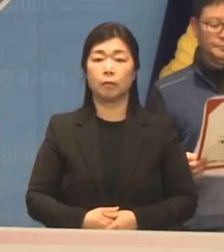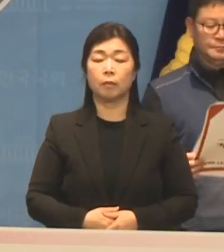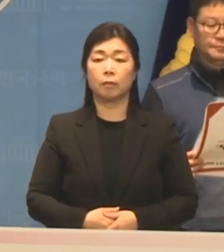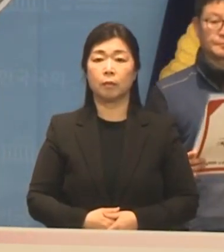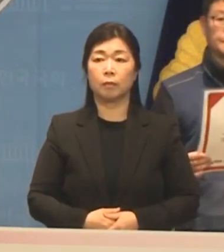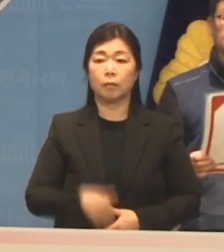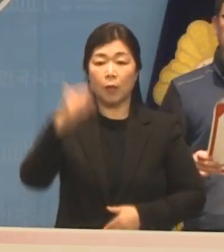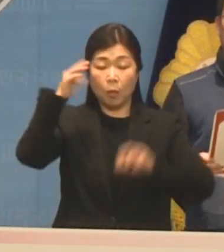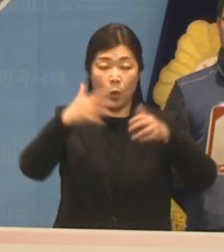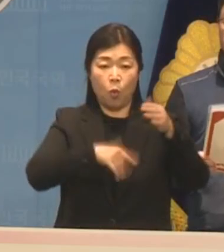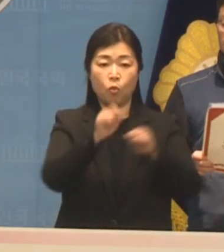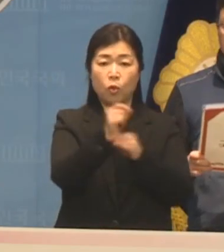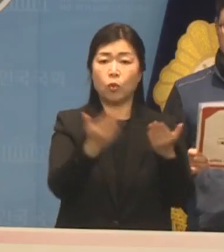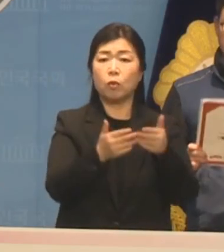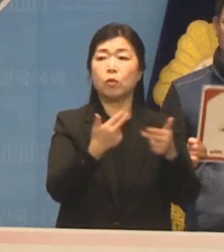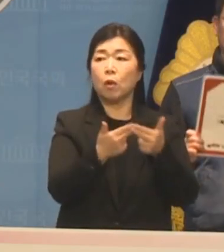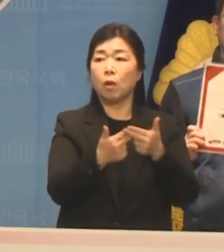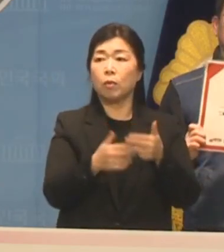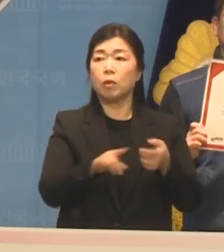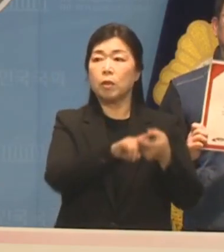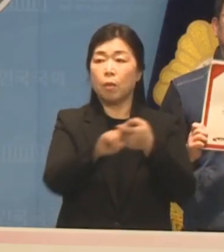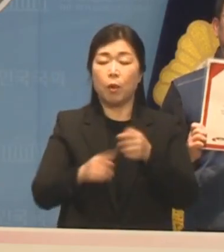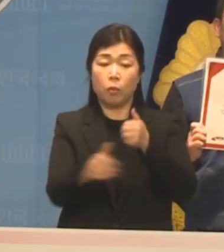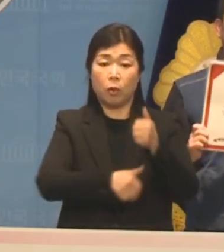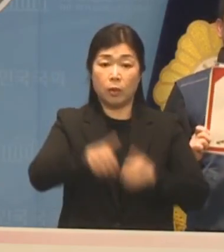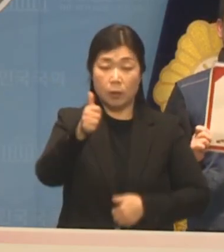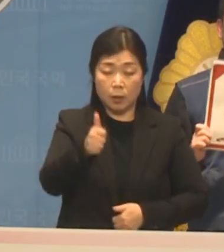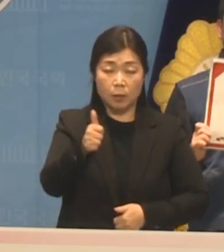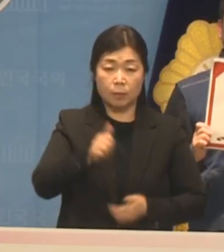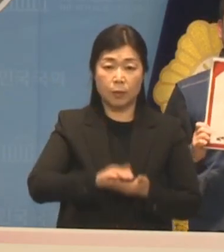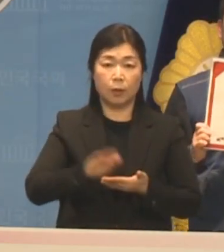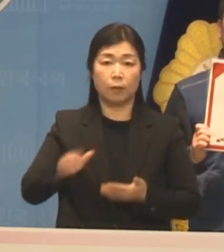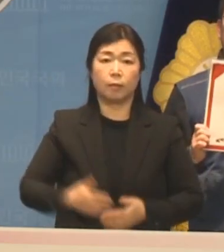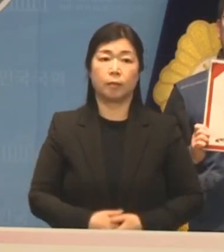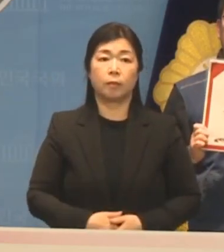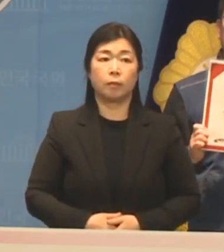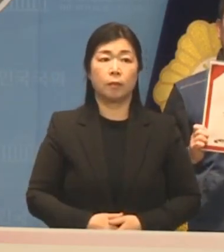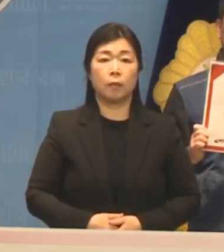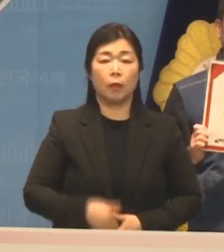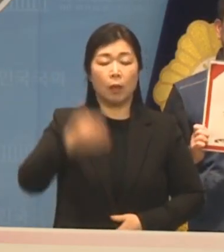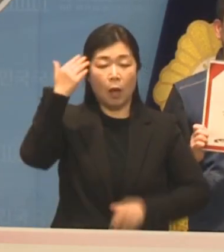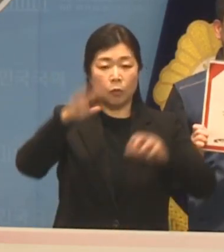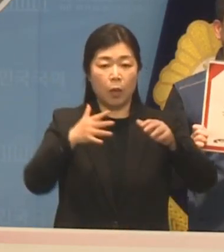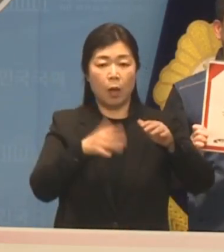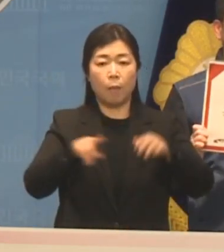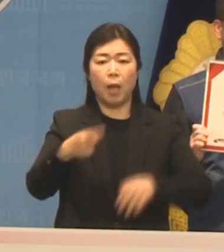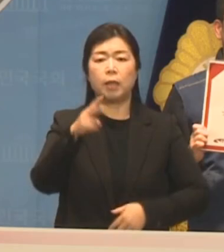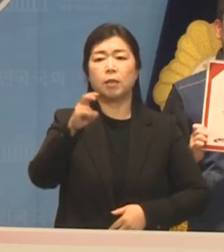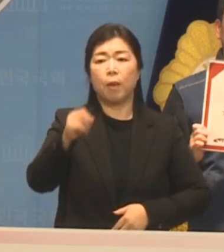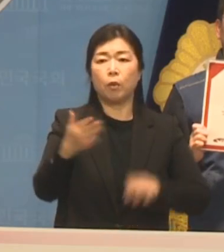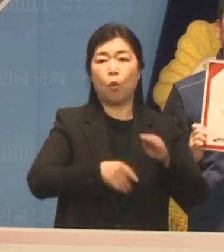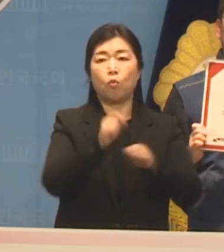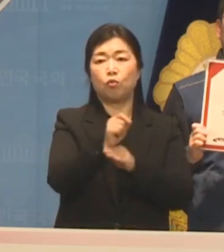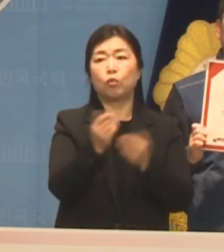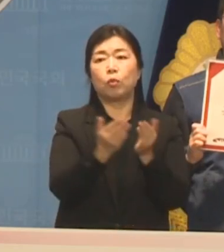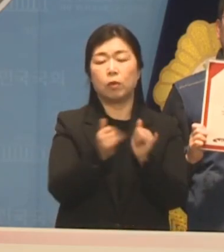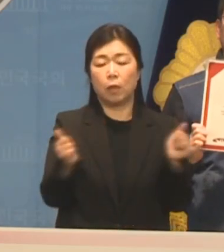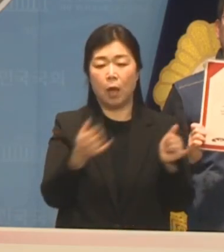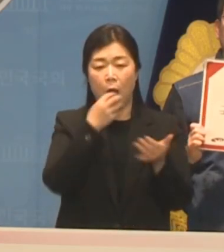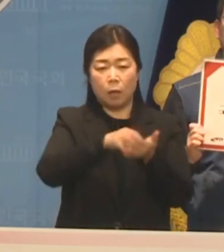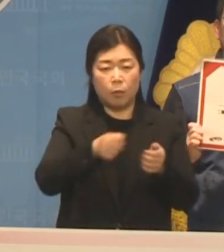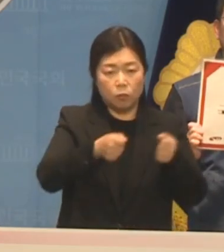네, 대한민국 공무원 노동조합 총연맹 위원장 스캔정입니다. 대한민국의 120만 공무원 노동자들은